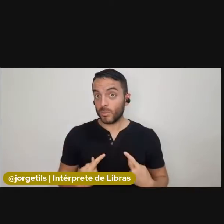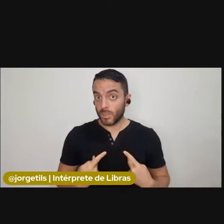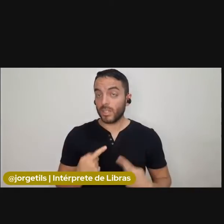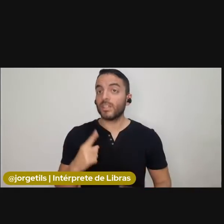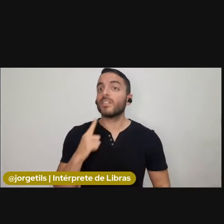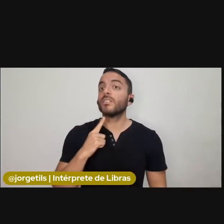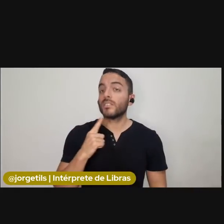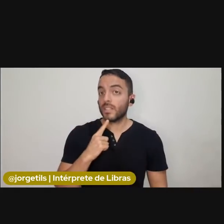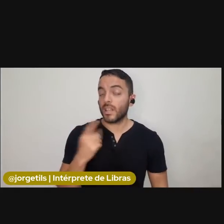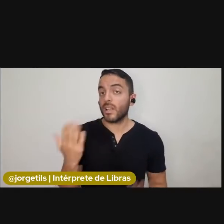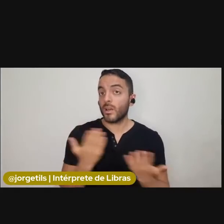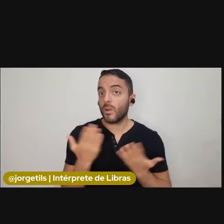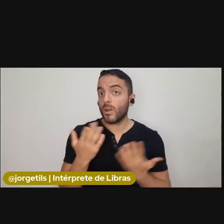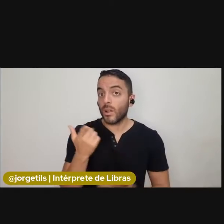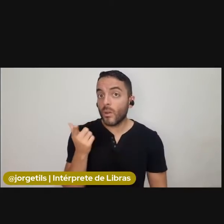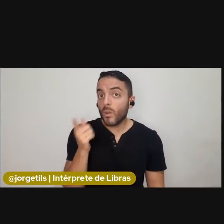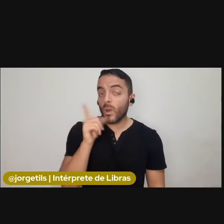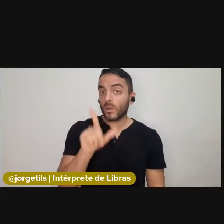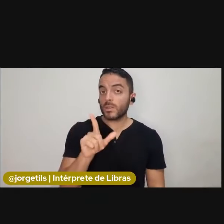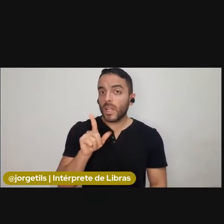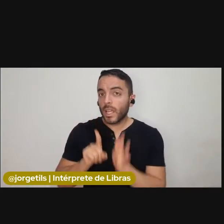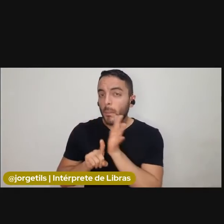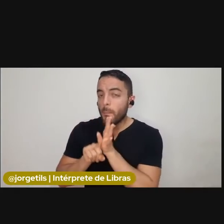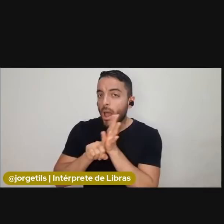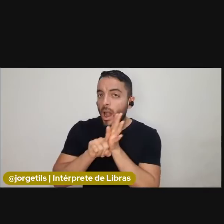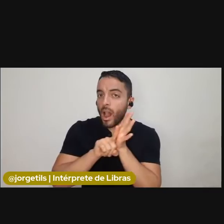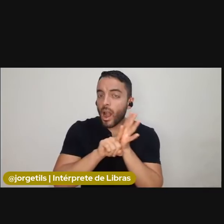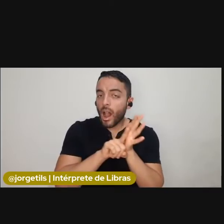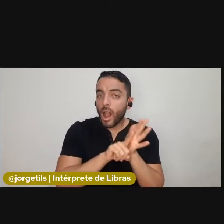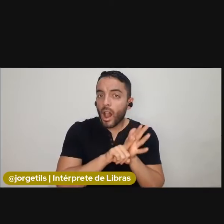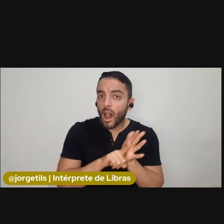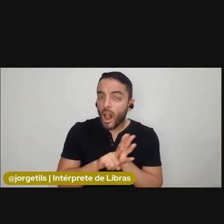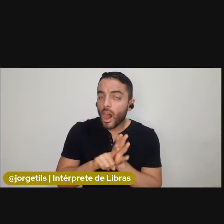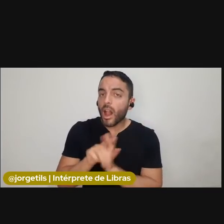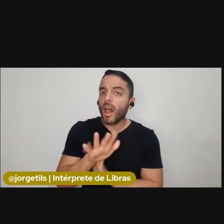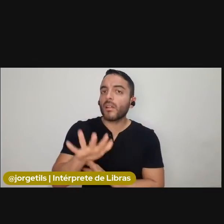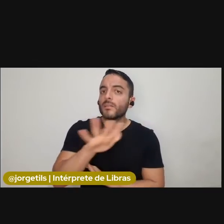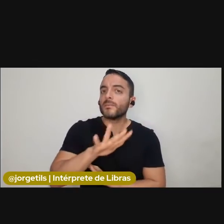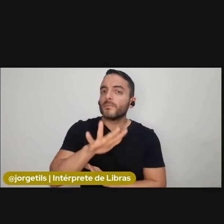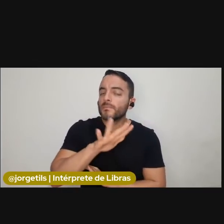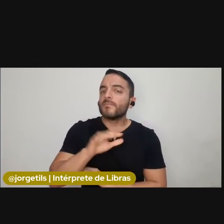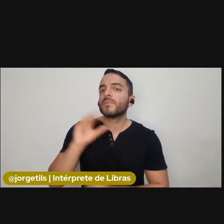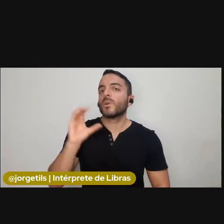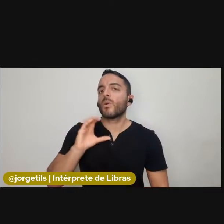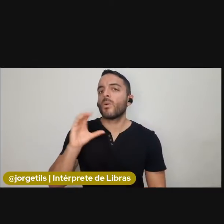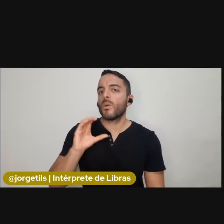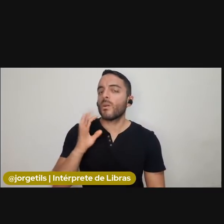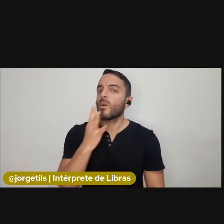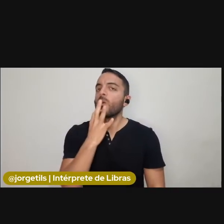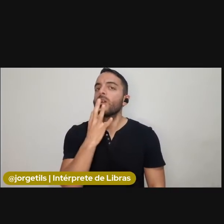conseguido na exploração desse campo, desses campos do conhecimento e da,